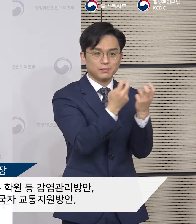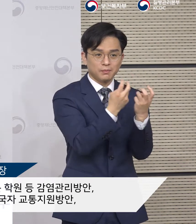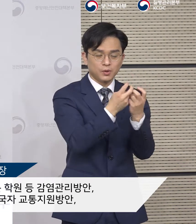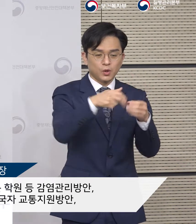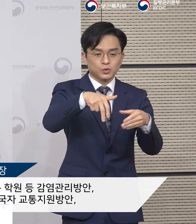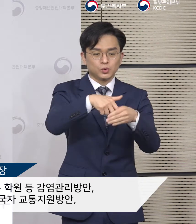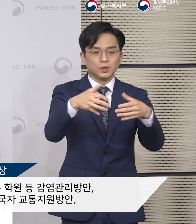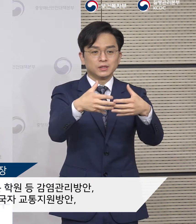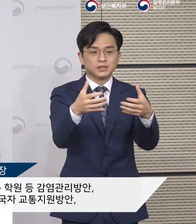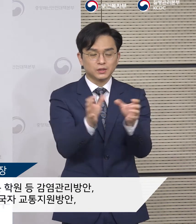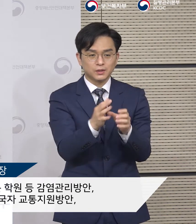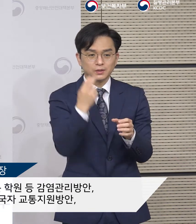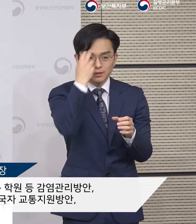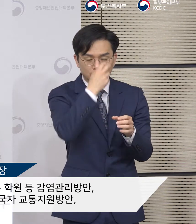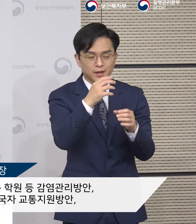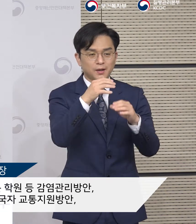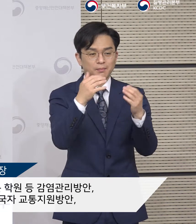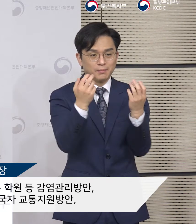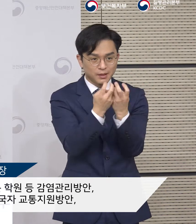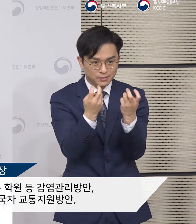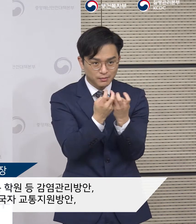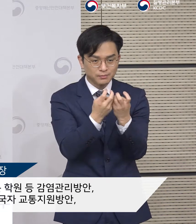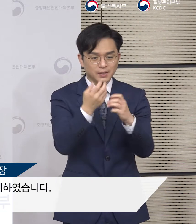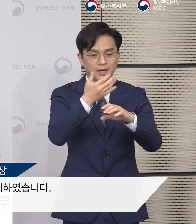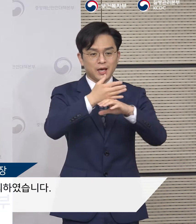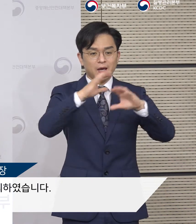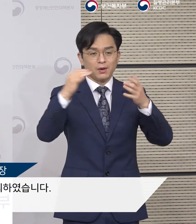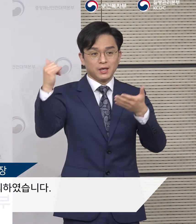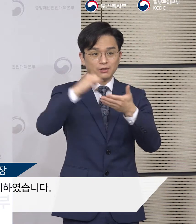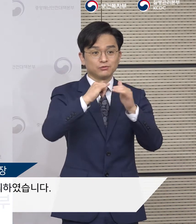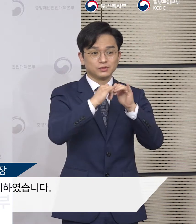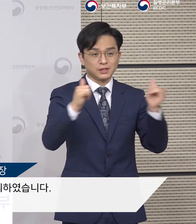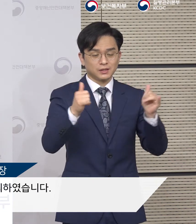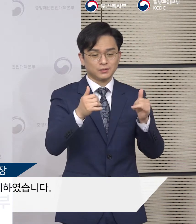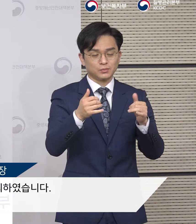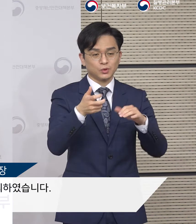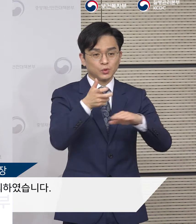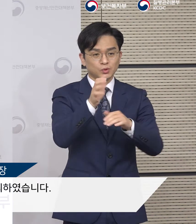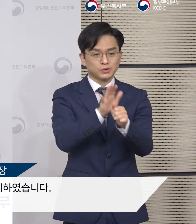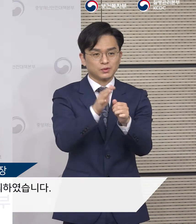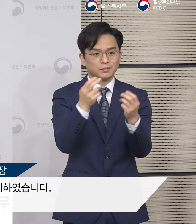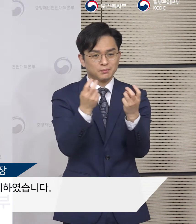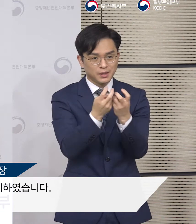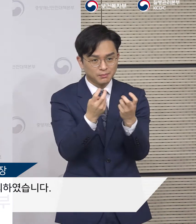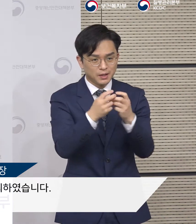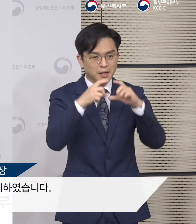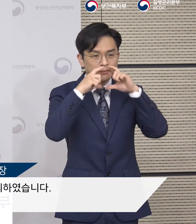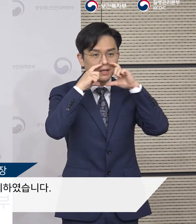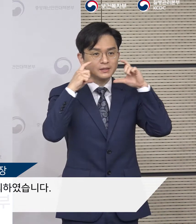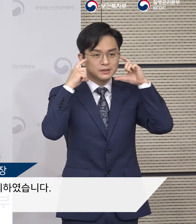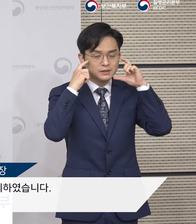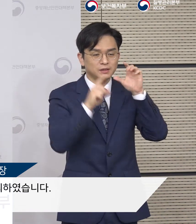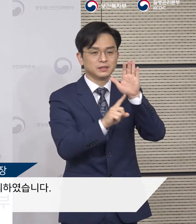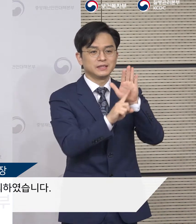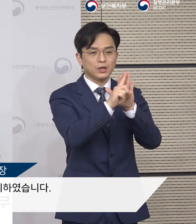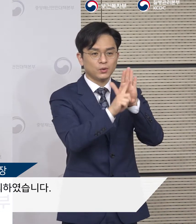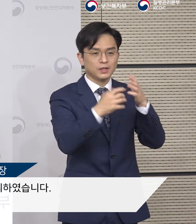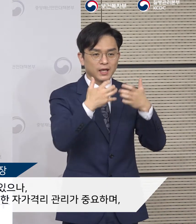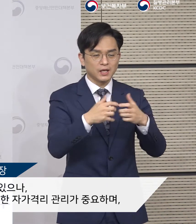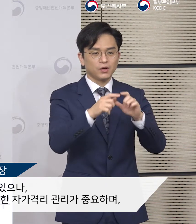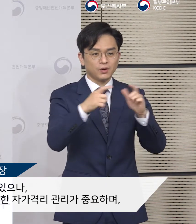상황, 해외 입국자 교통 지원 방안, 마스크 채용계 수급 동향 등을 보고받고